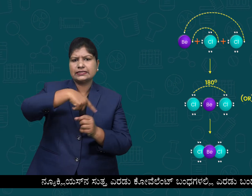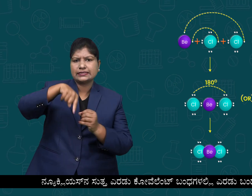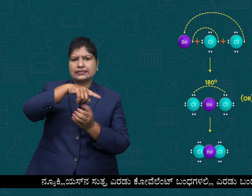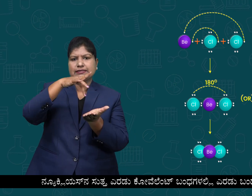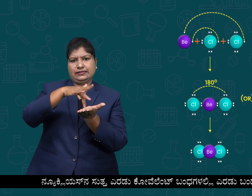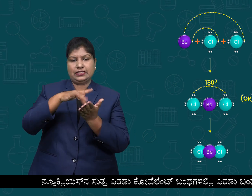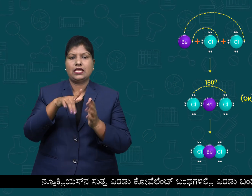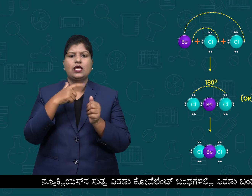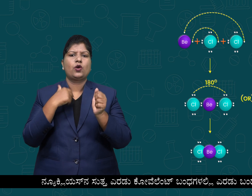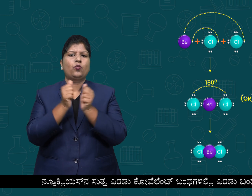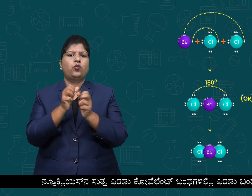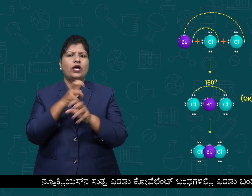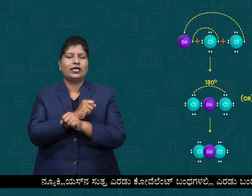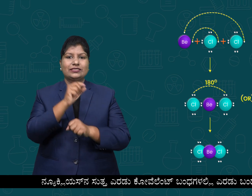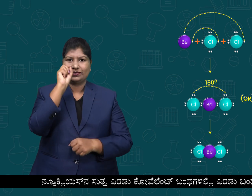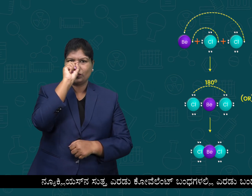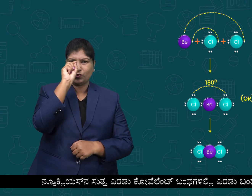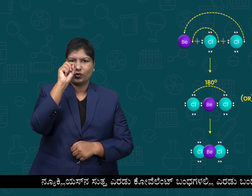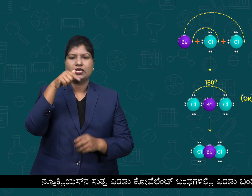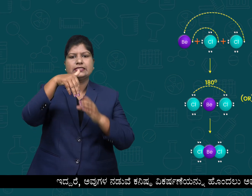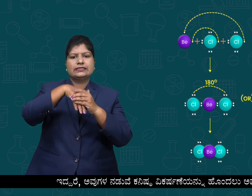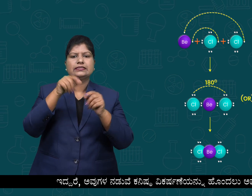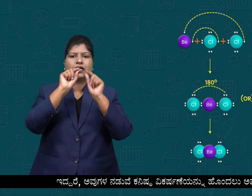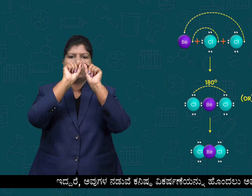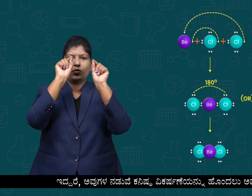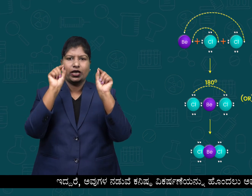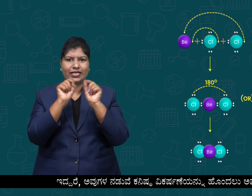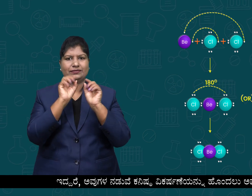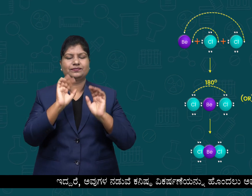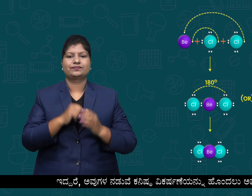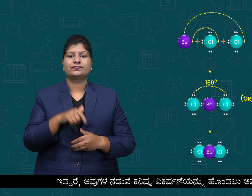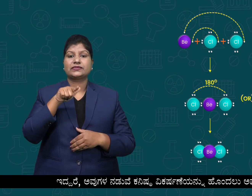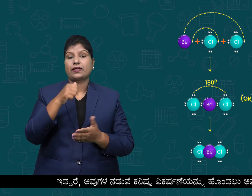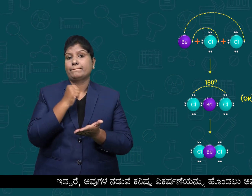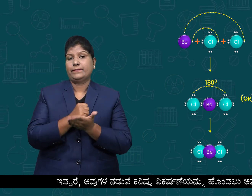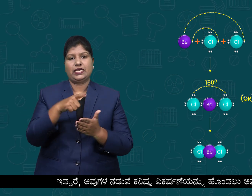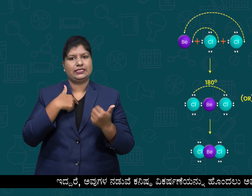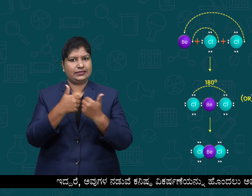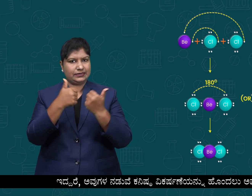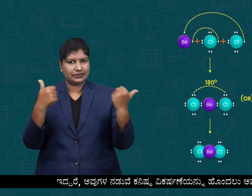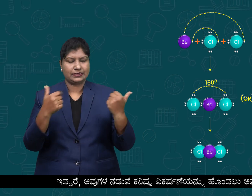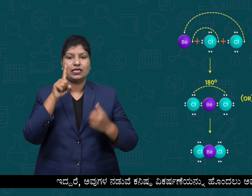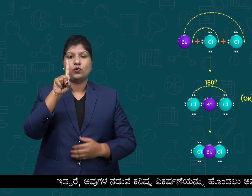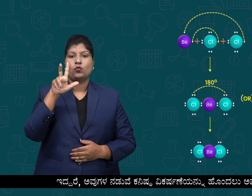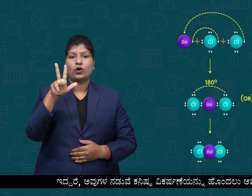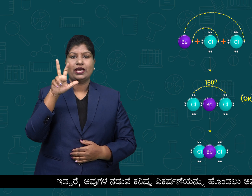ಕೋವಲೆಂಟ್ ಬಂಧಗಳಲ್ಲಿ ಎರಡು ಬಂಧ ಜೋಡಿಗಳು ಇದ್ದರೆ ಅವುಗಳ ನಡುವೆ ಕನಿಷ್ಠ ವಿಕರ್ಷಣೆಯನ್ನು ಹೊಂದಲು